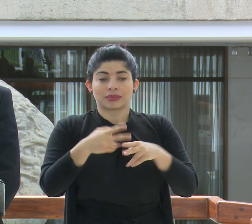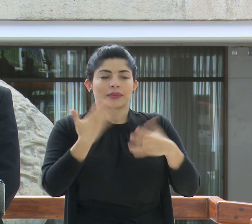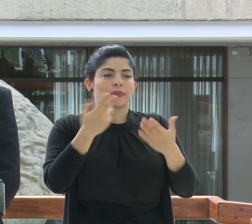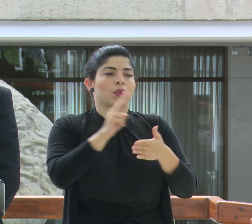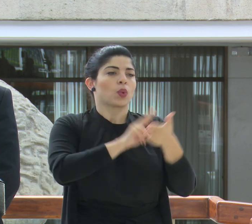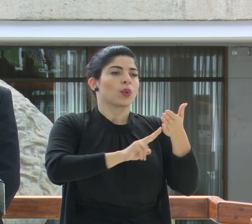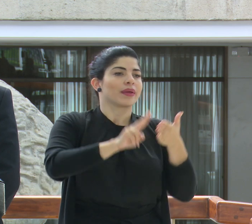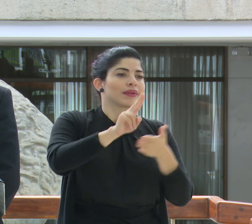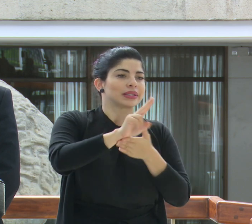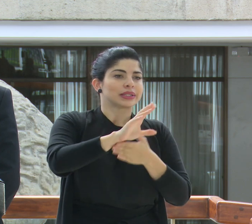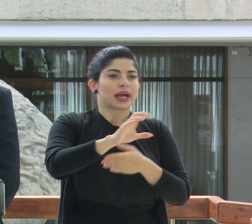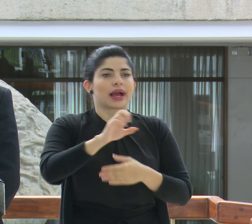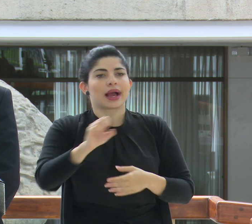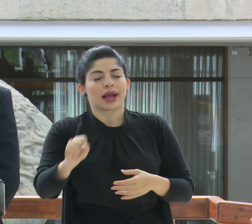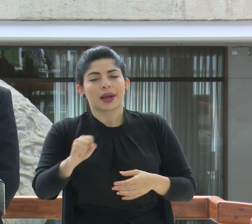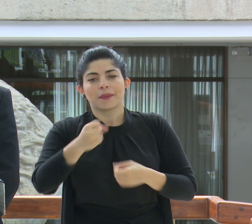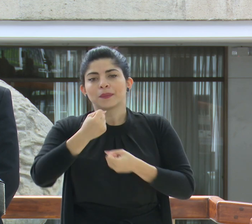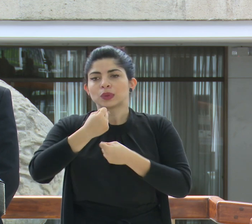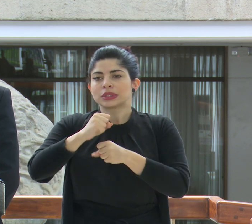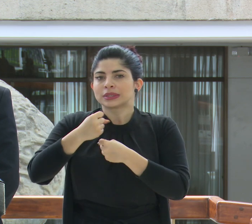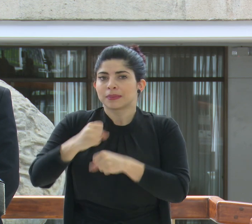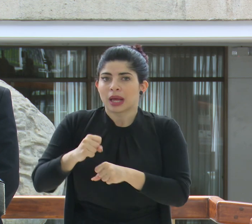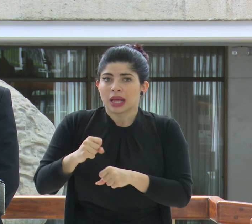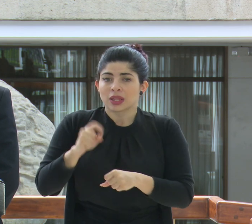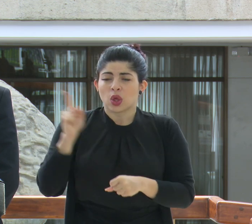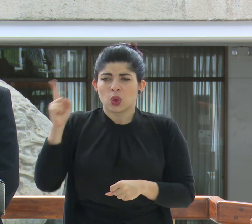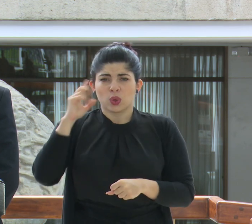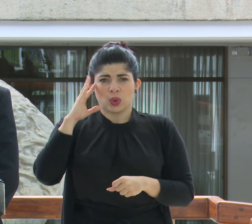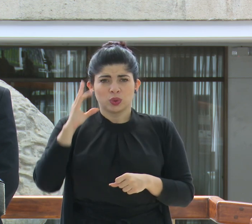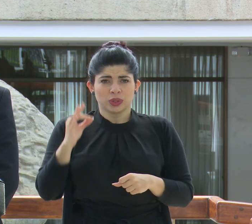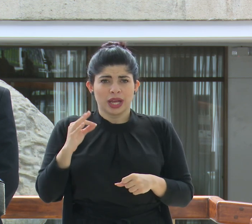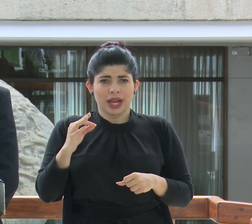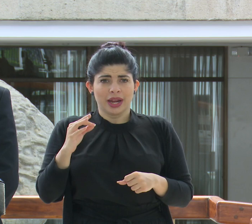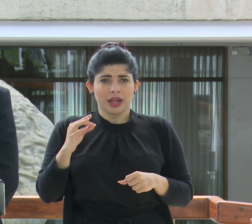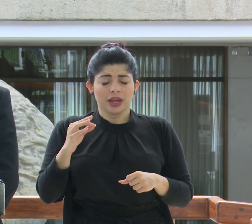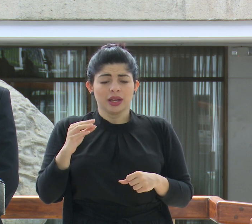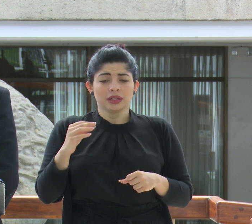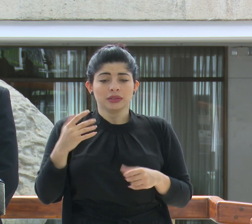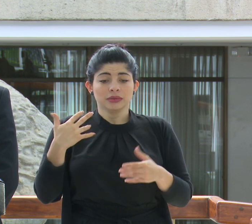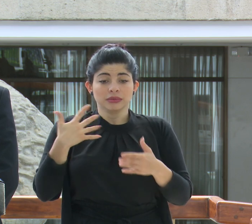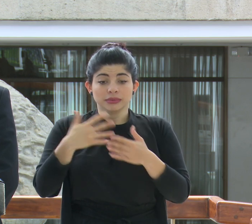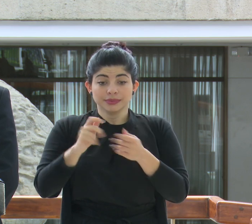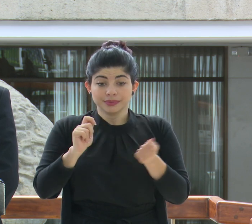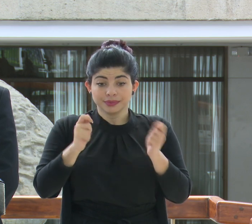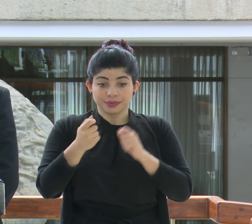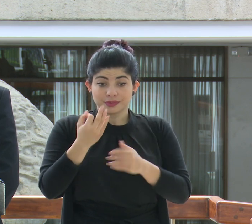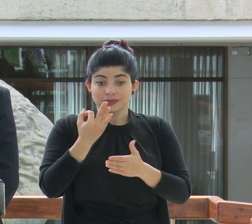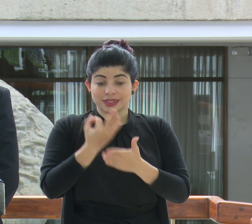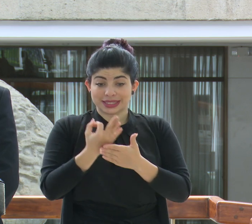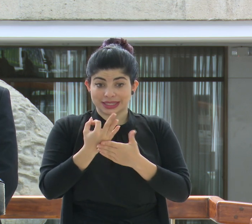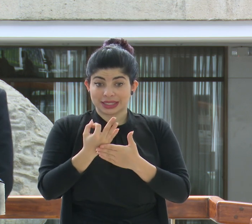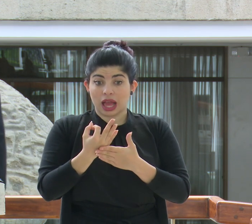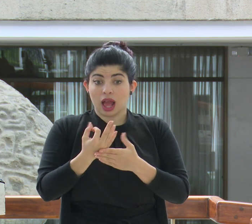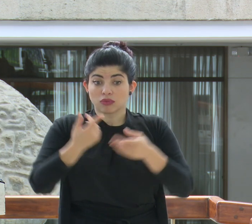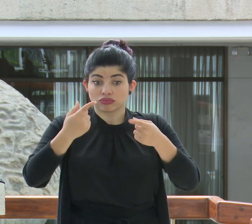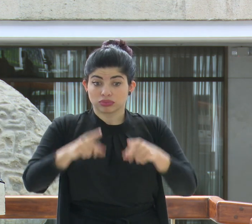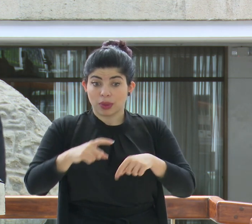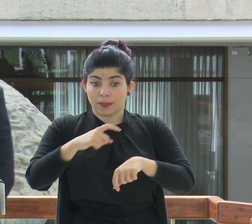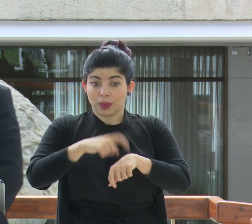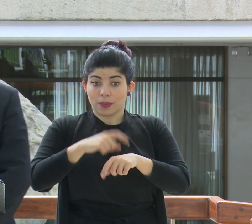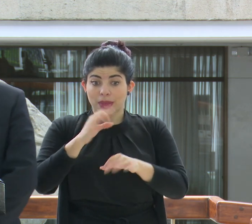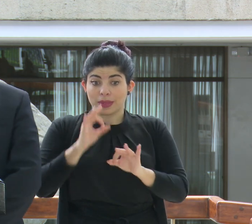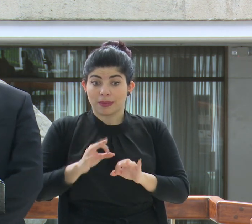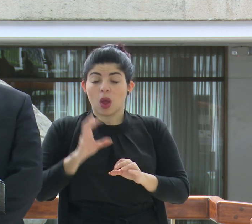universidades, de la caja, de las municipalidades, ¿usted considera que el trámite de la reforma fiscal se dio como se tenía que dar? ¿O ha sido un